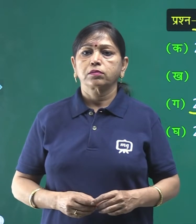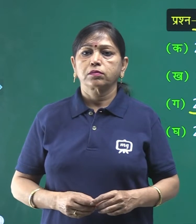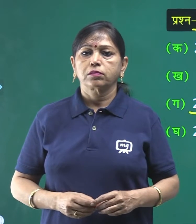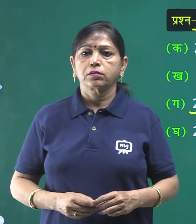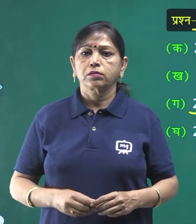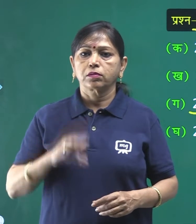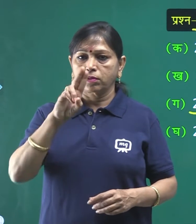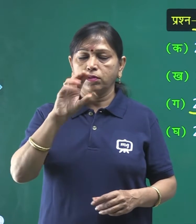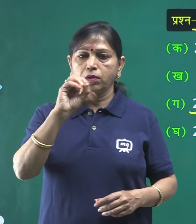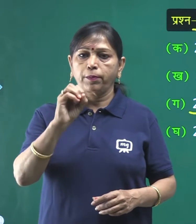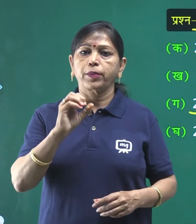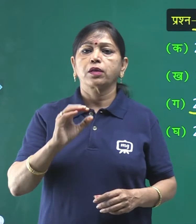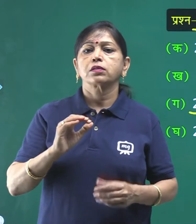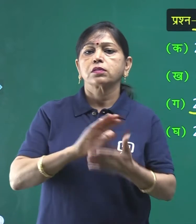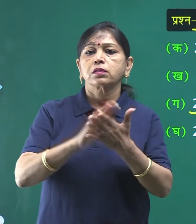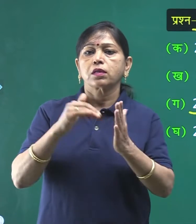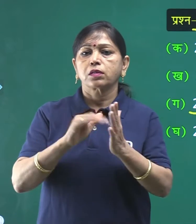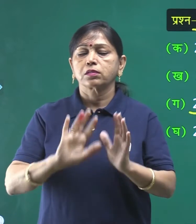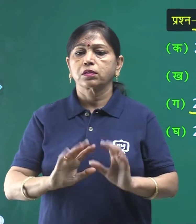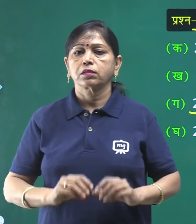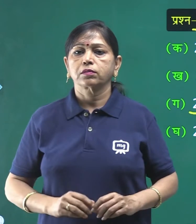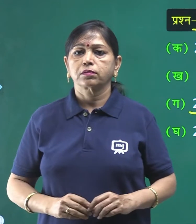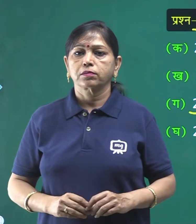20 हर्ट्ज तक,